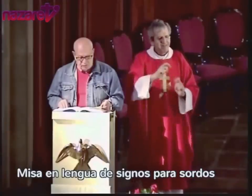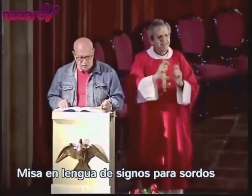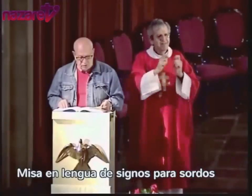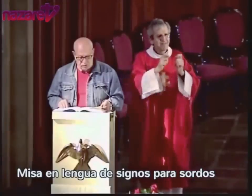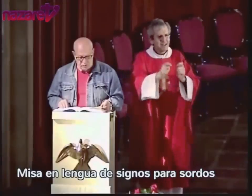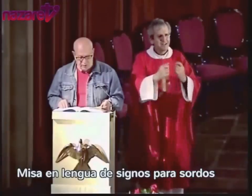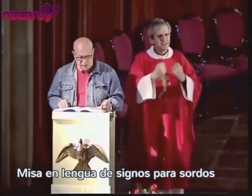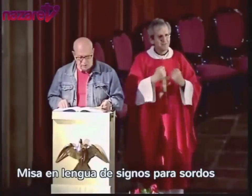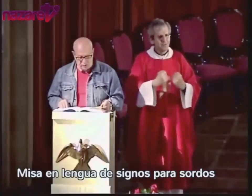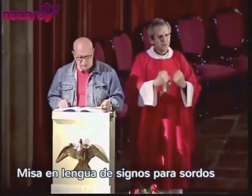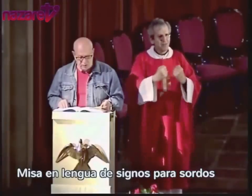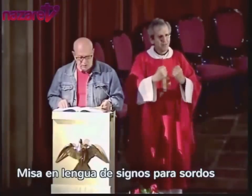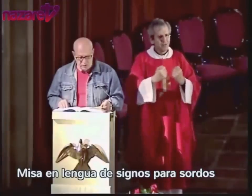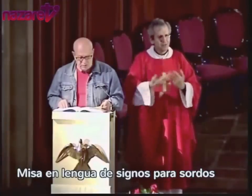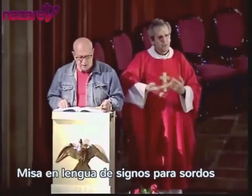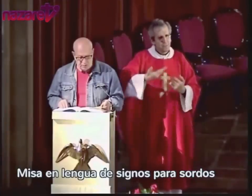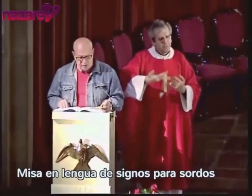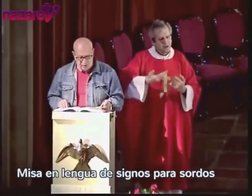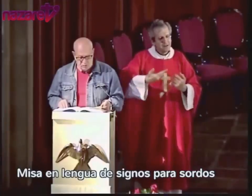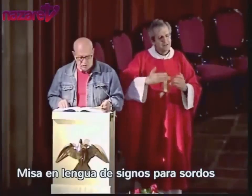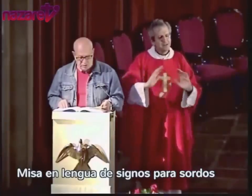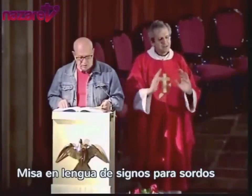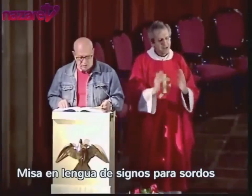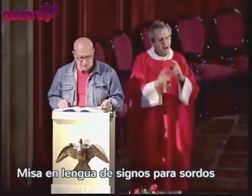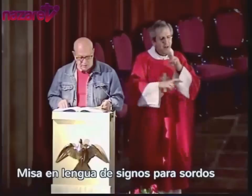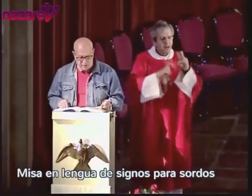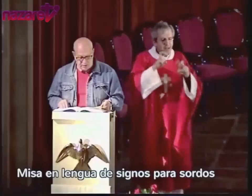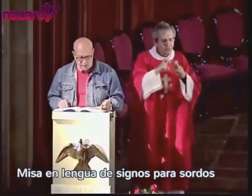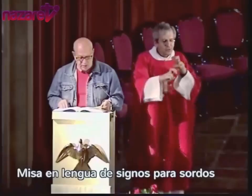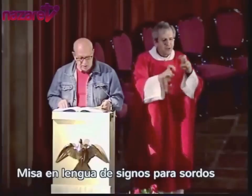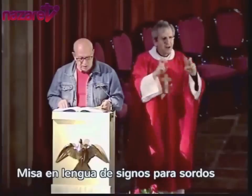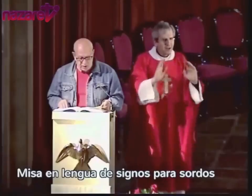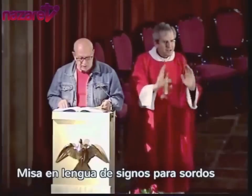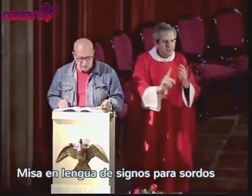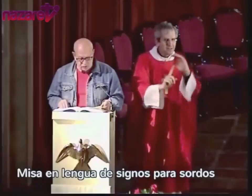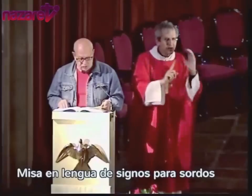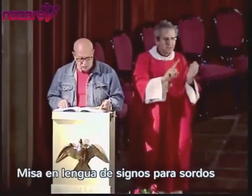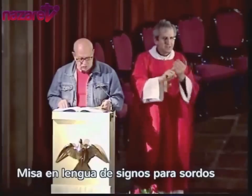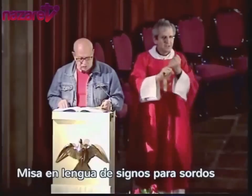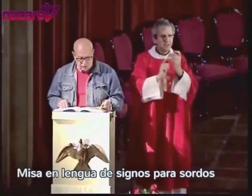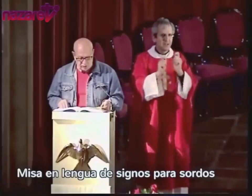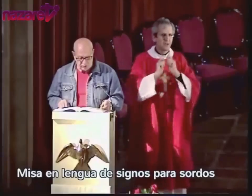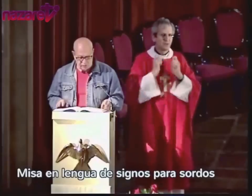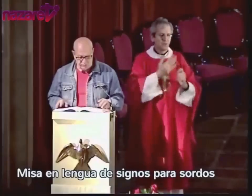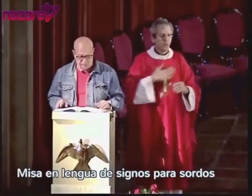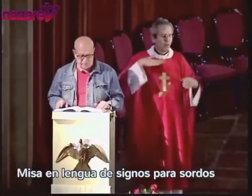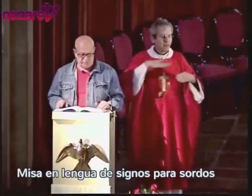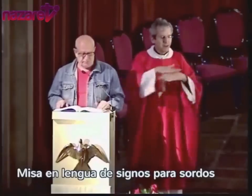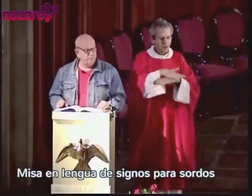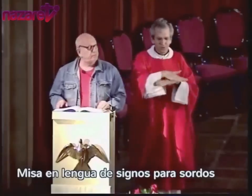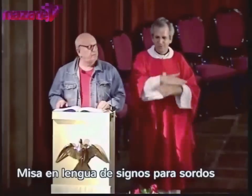al esfuerzo su mérito. Salva al que busca salvarse y danos tu gozo eterno.